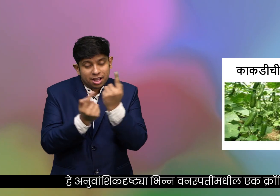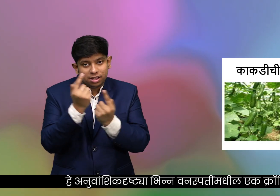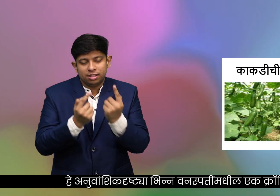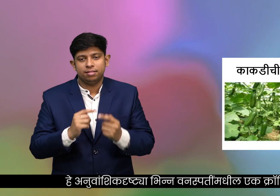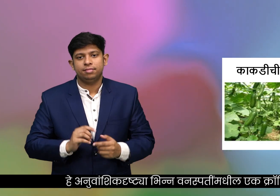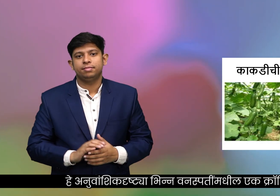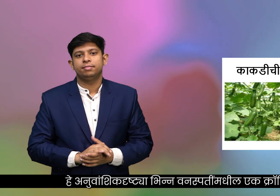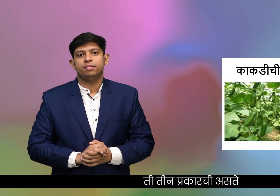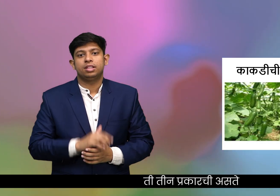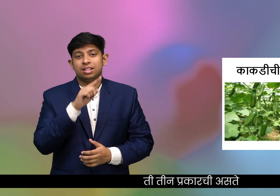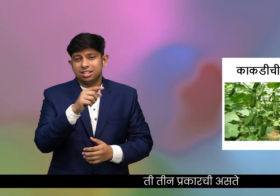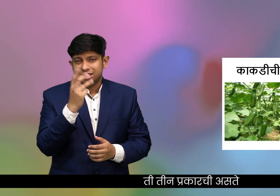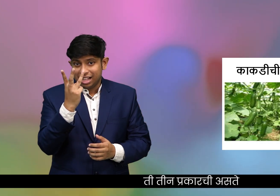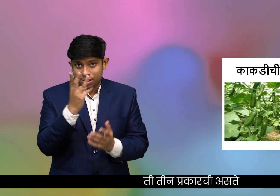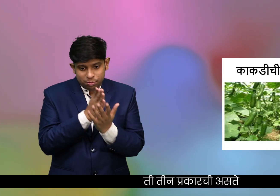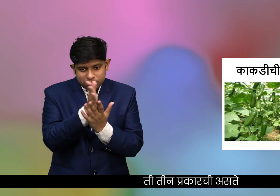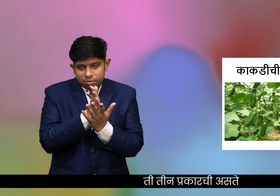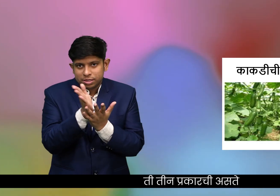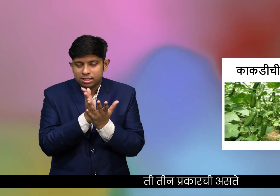आहे. ती तीन प्रकारची असते.